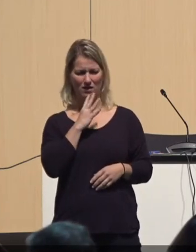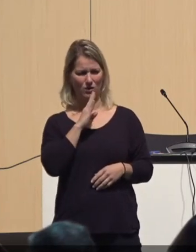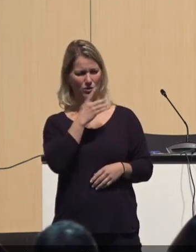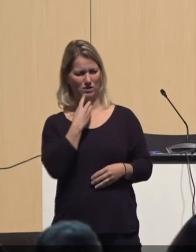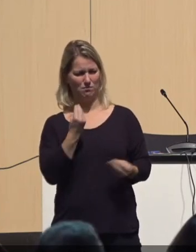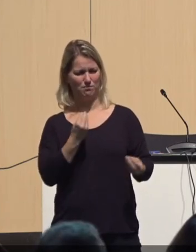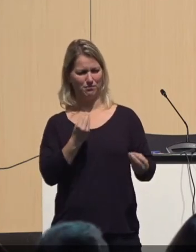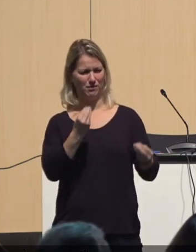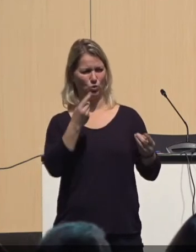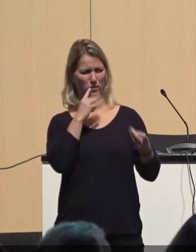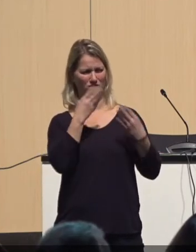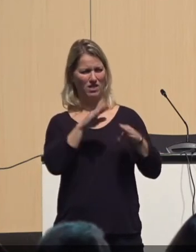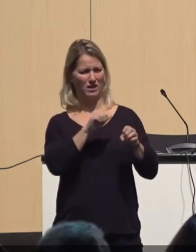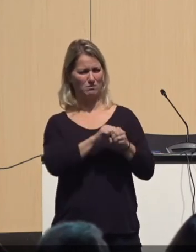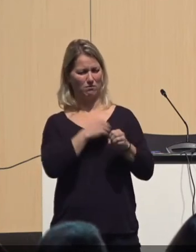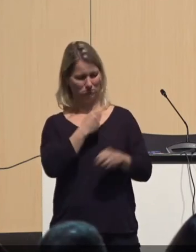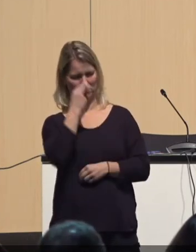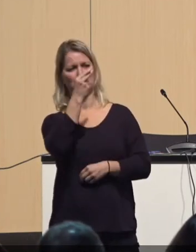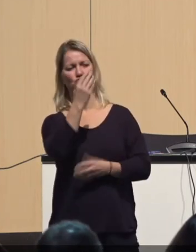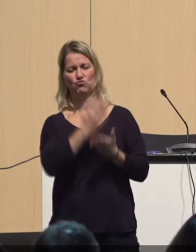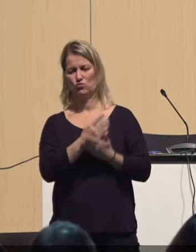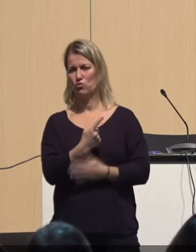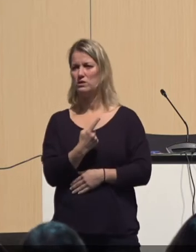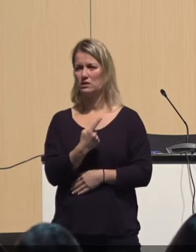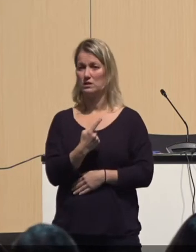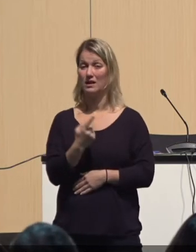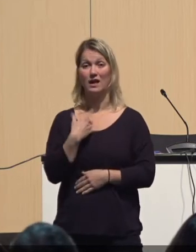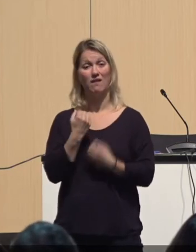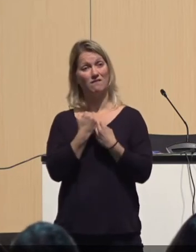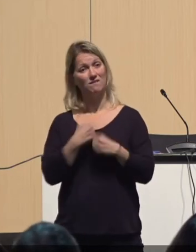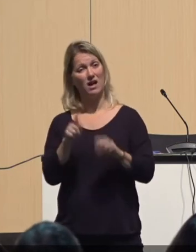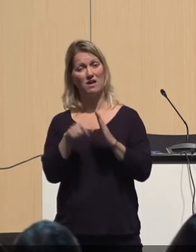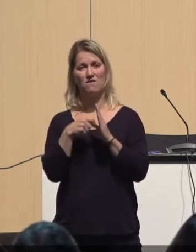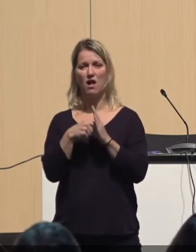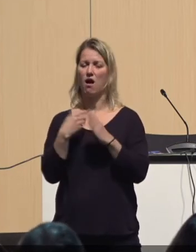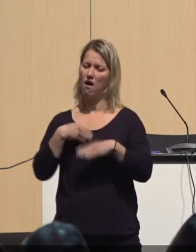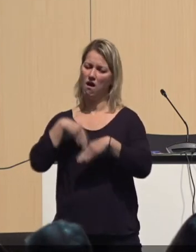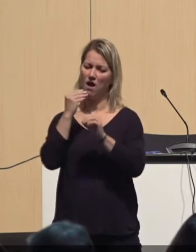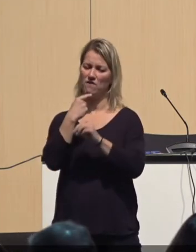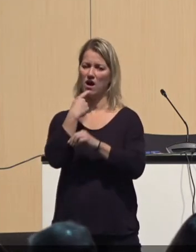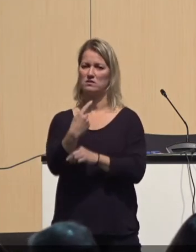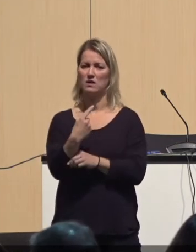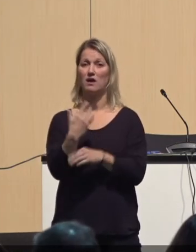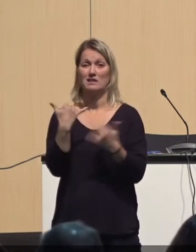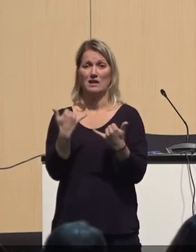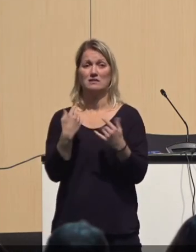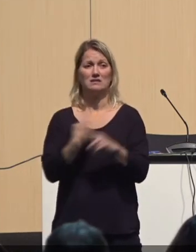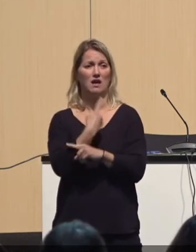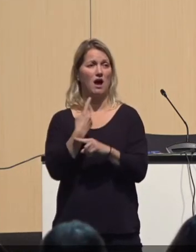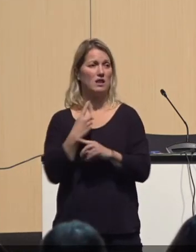zu Weihnachtsmärkten gesagt. Wir als Freie Wähler haben von Anfang an gesagt, wir leben in besonderen